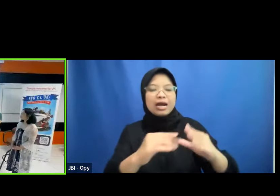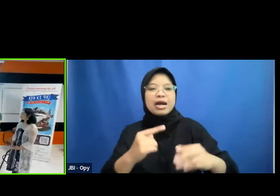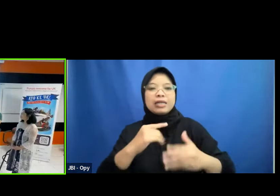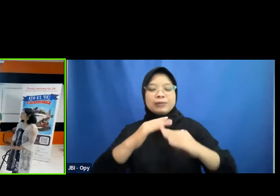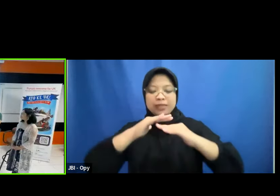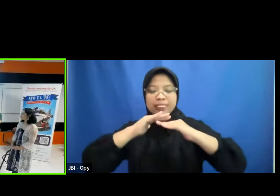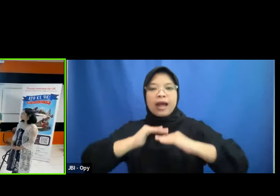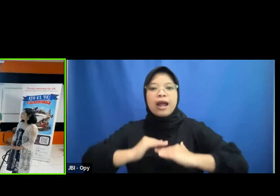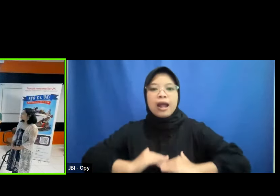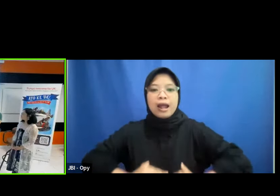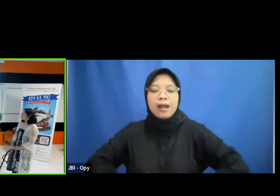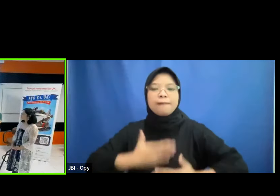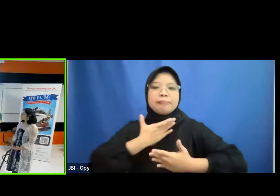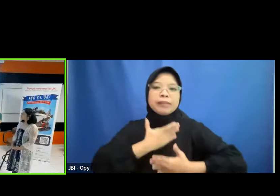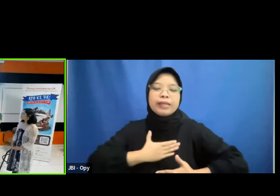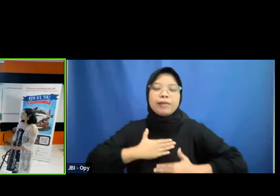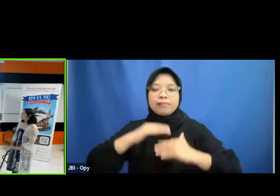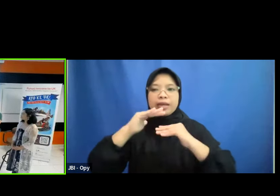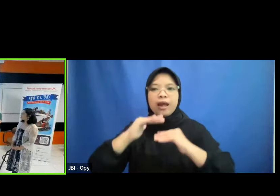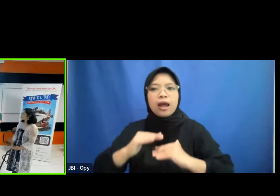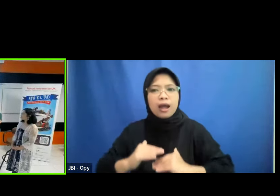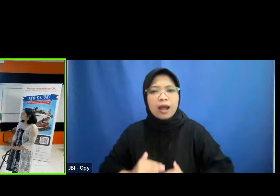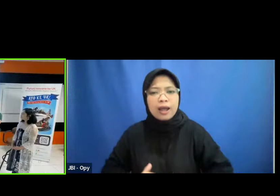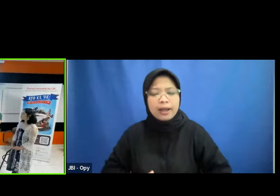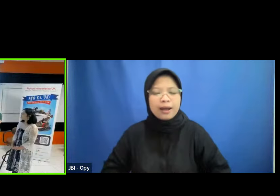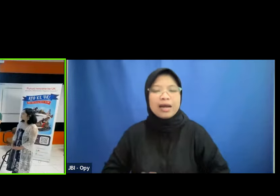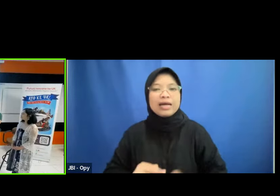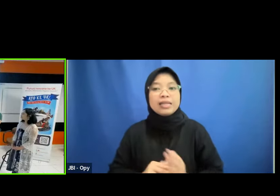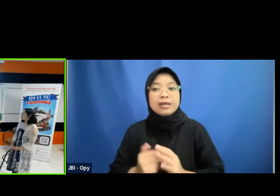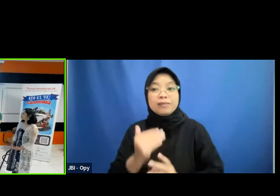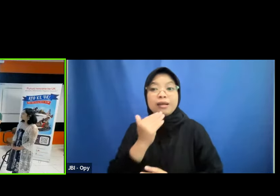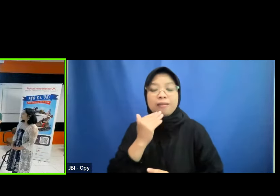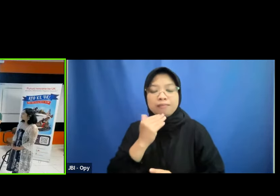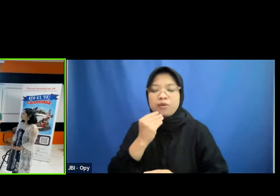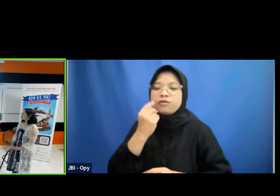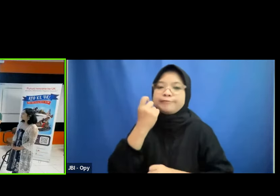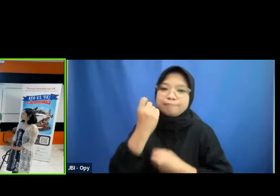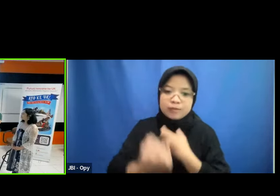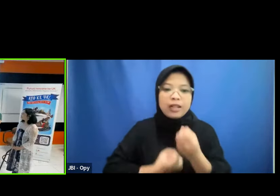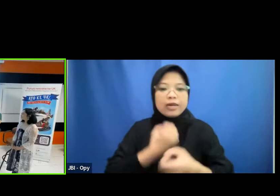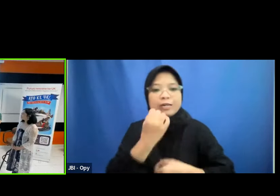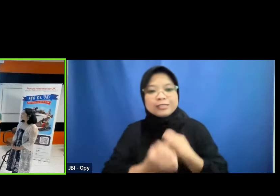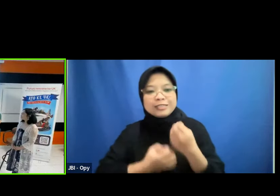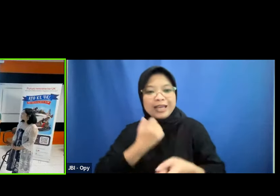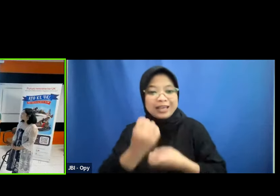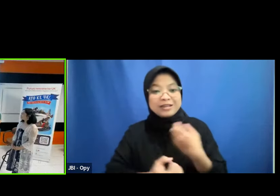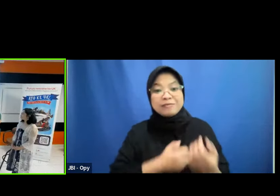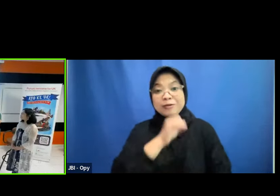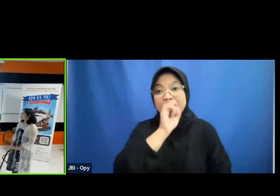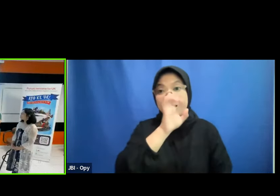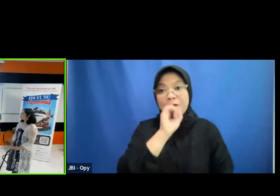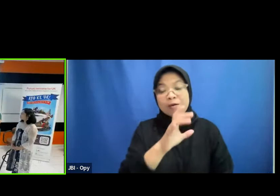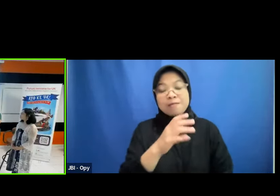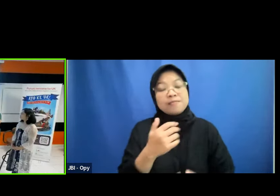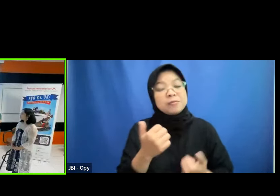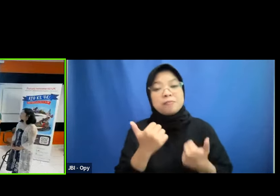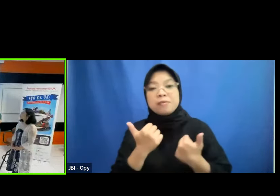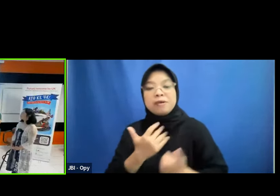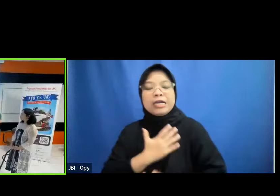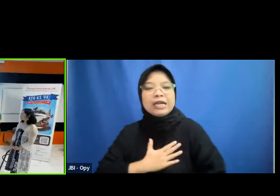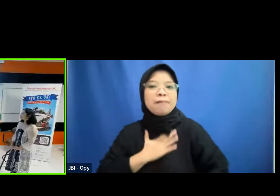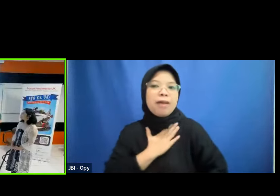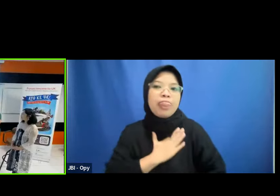secara perasaan secara spiritual jadi lebih memudahkan nanti untuk ee menjawab dengan lebih lebih